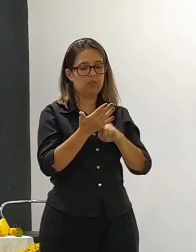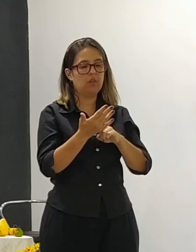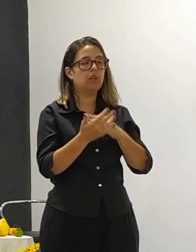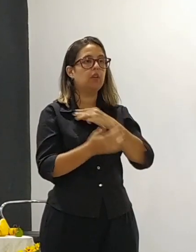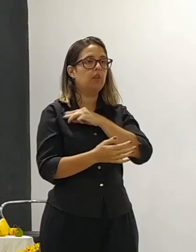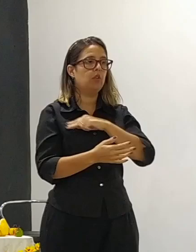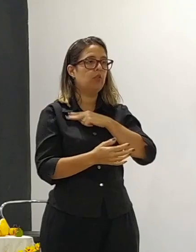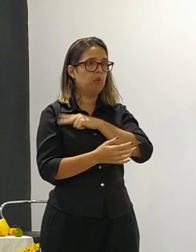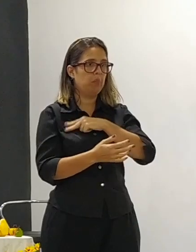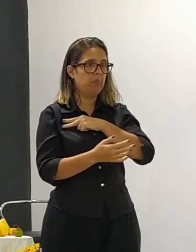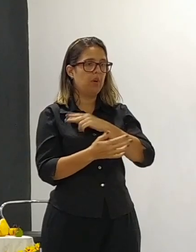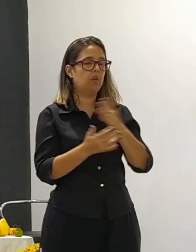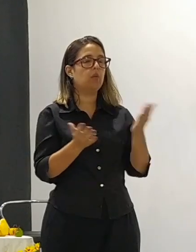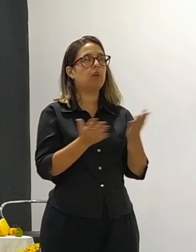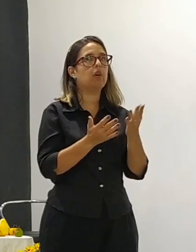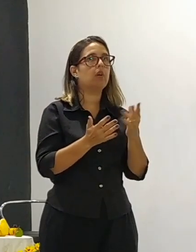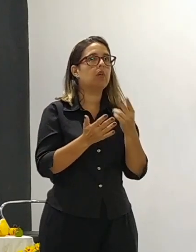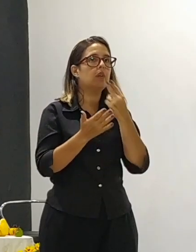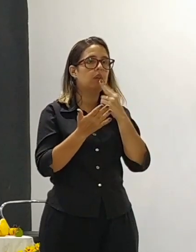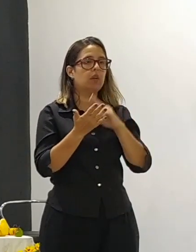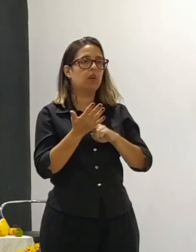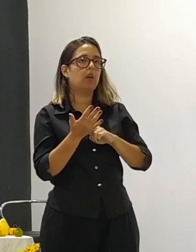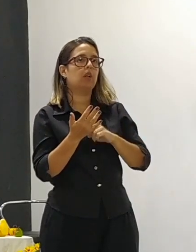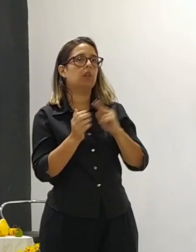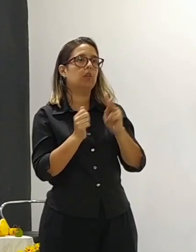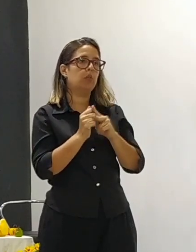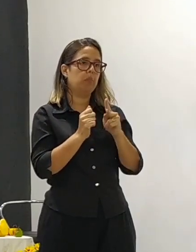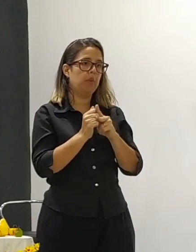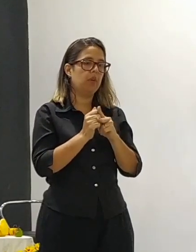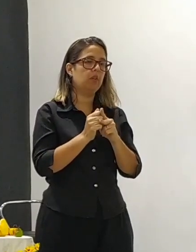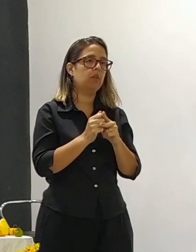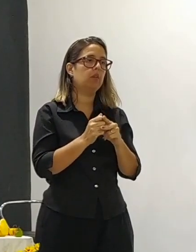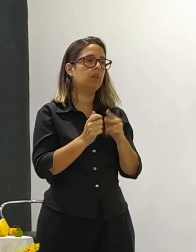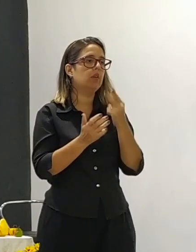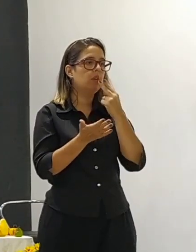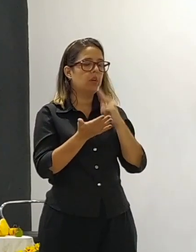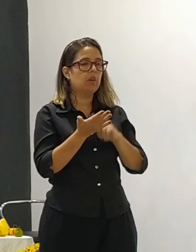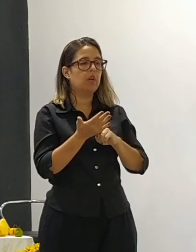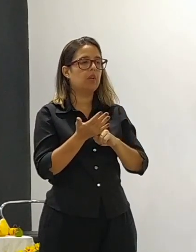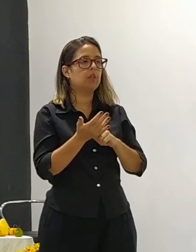estou ali agora em Pedro. A carta aos Hebreus, no capítulo 5,